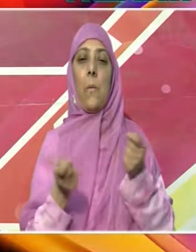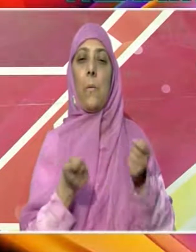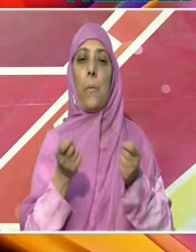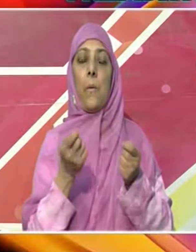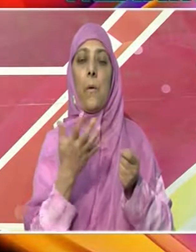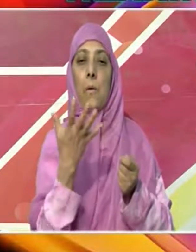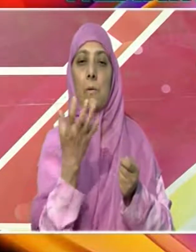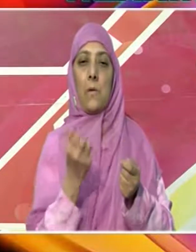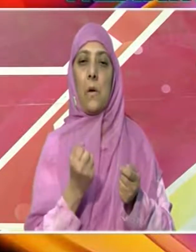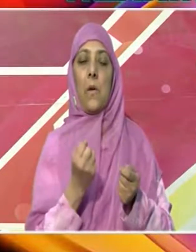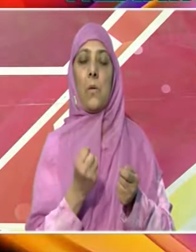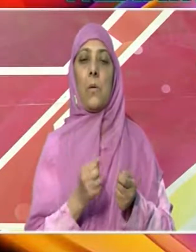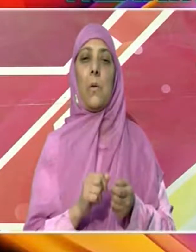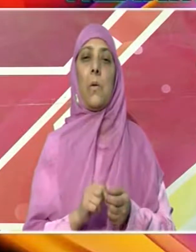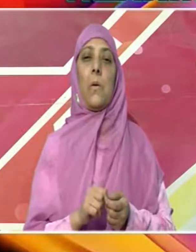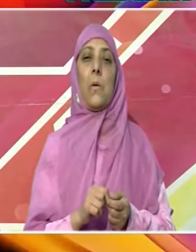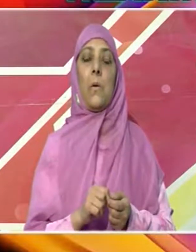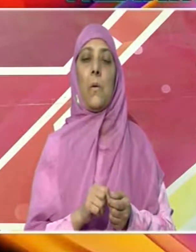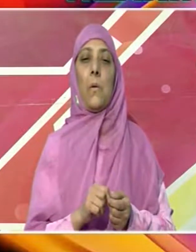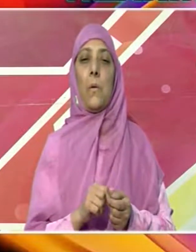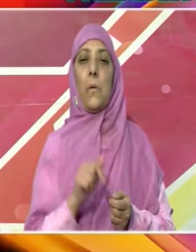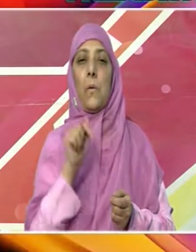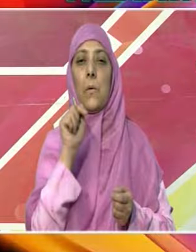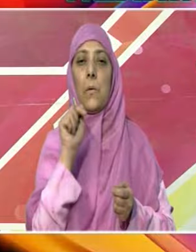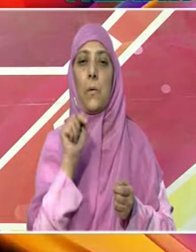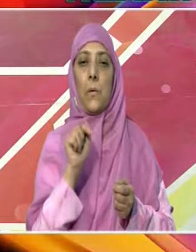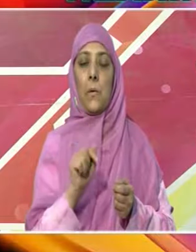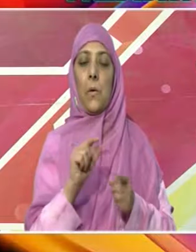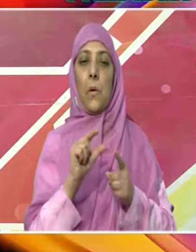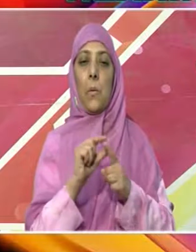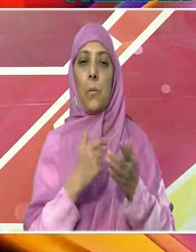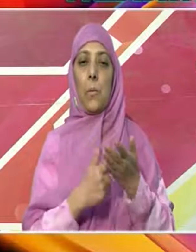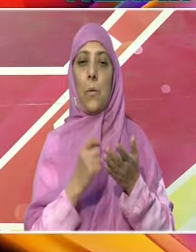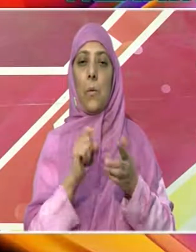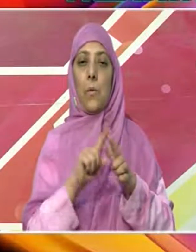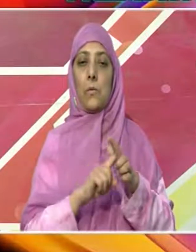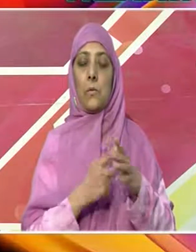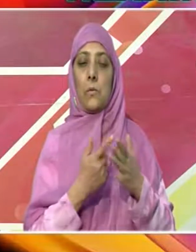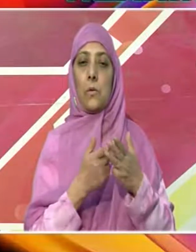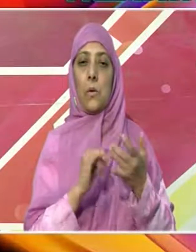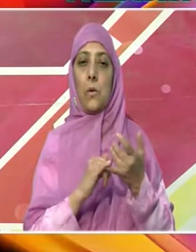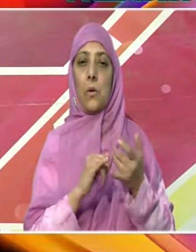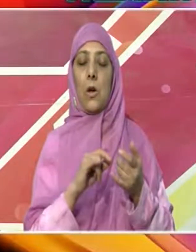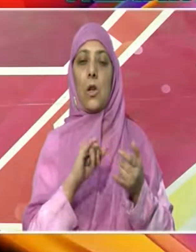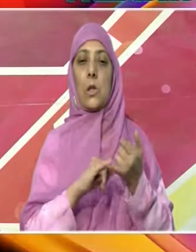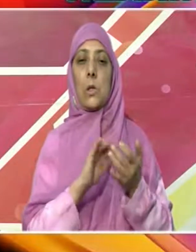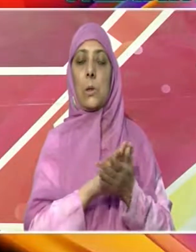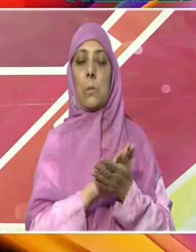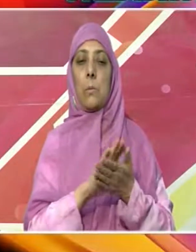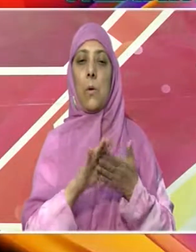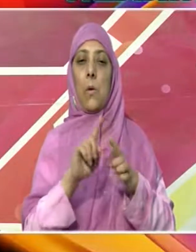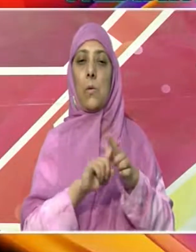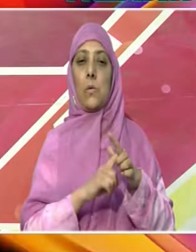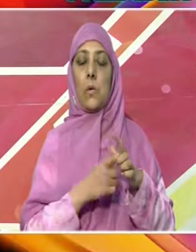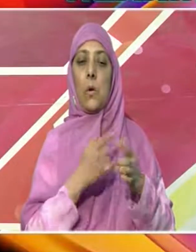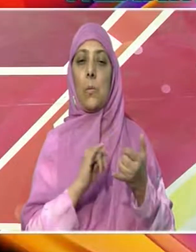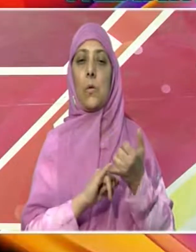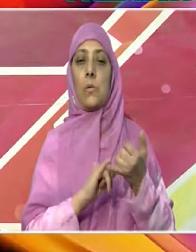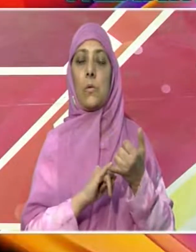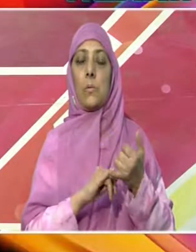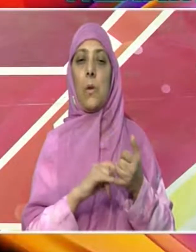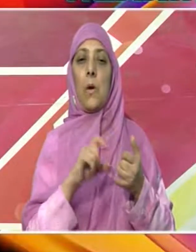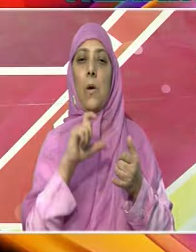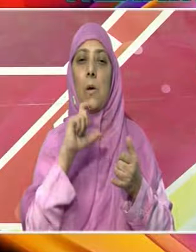जा रही है इस प्रोजेक्ट के लिए जम्मू स्मार्ट सिटी लिमिटेड और श्रीनगर